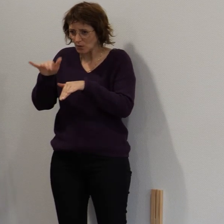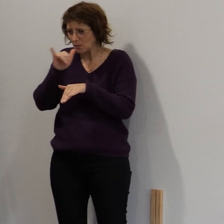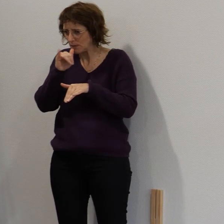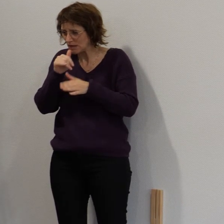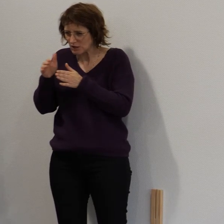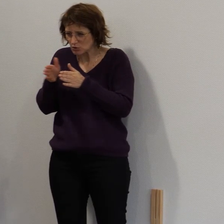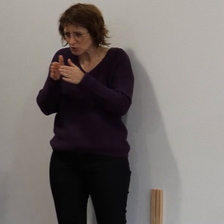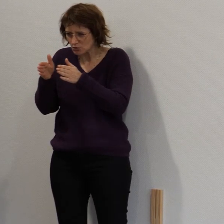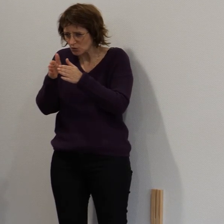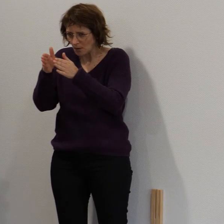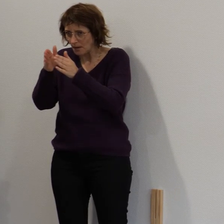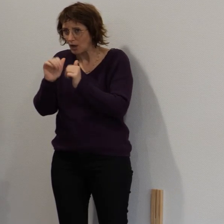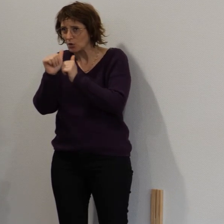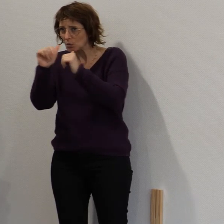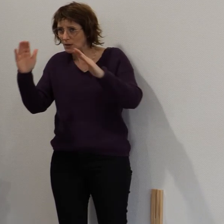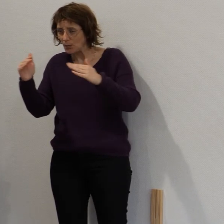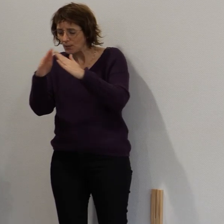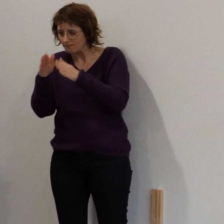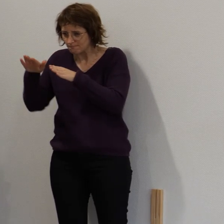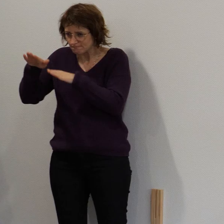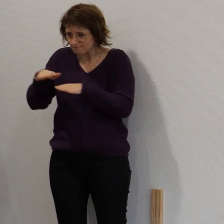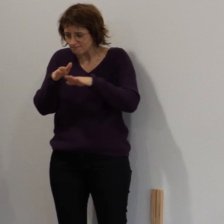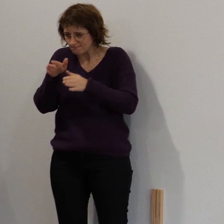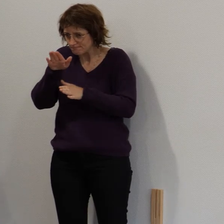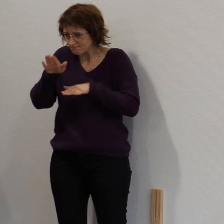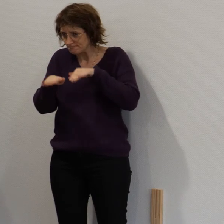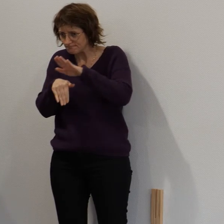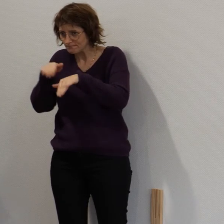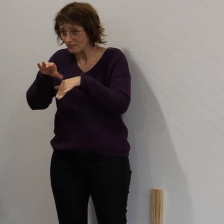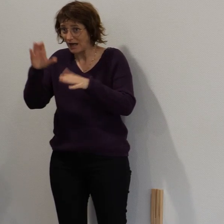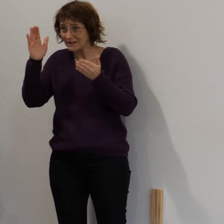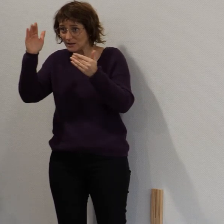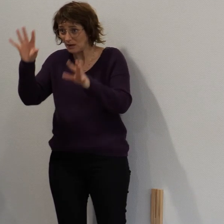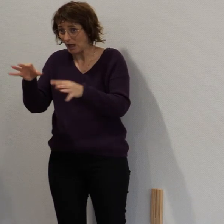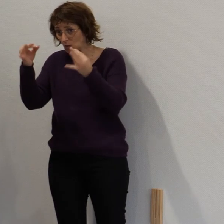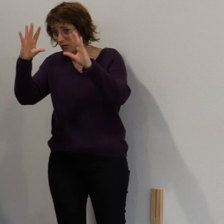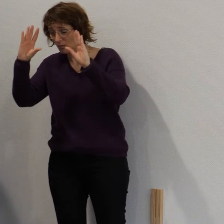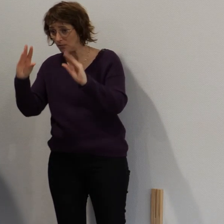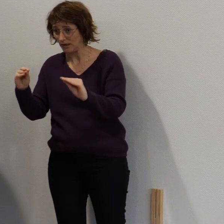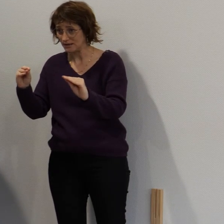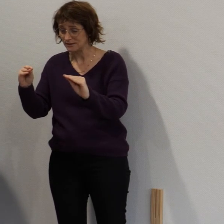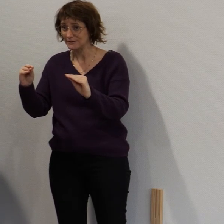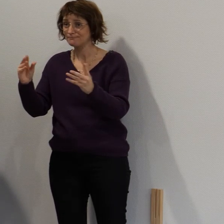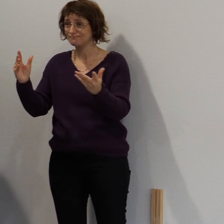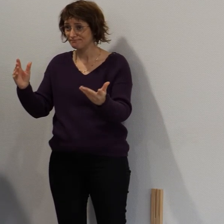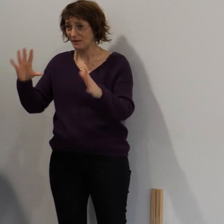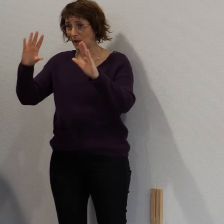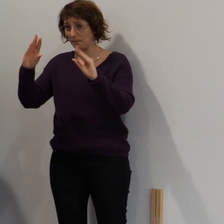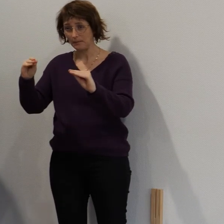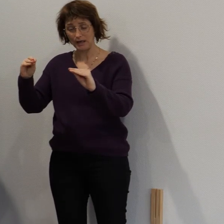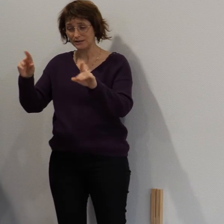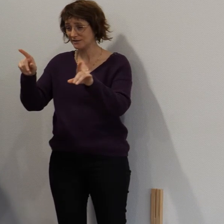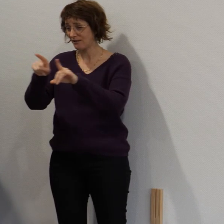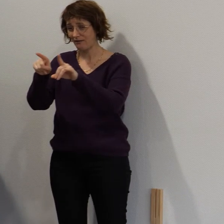escarpé d'une colline. J'espérais trouver là l'endroit rêvé